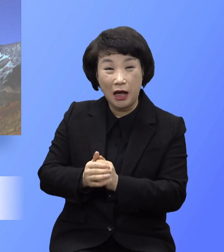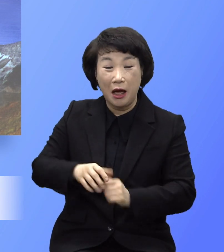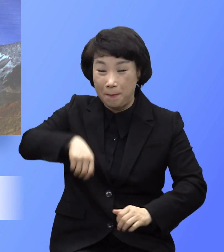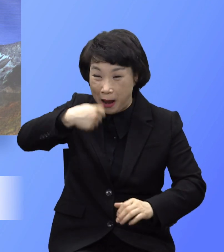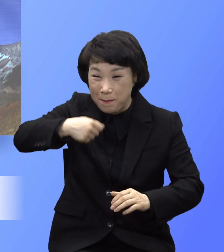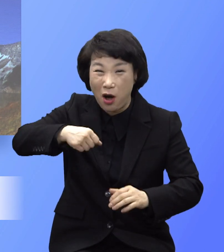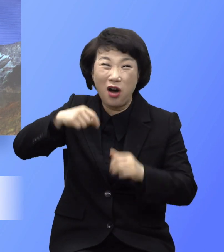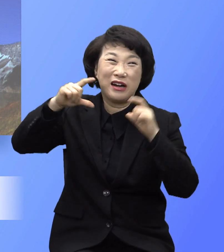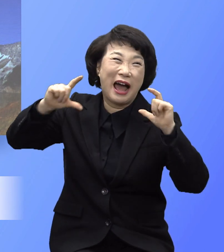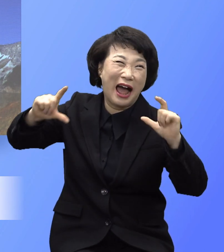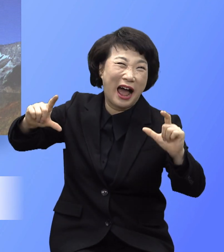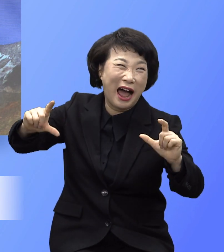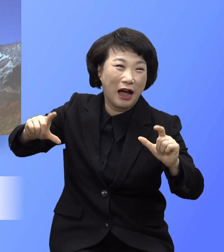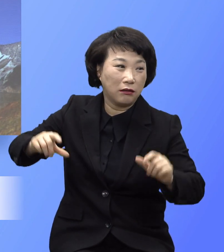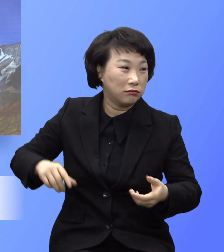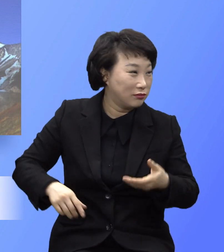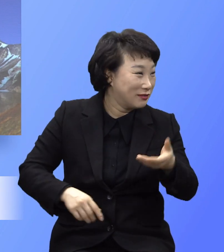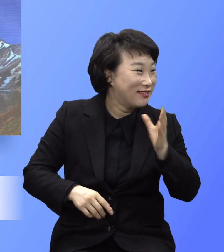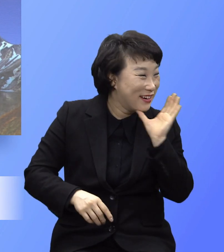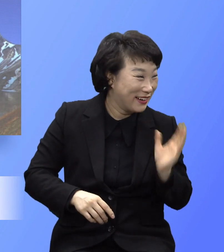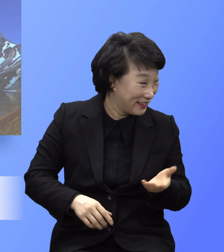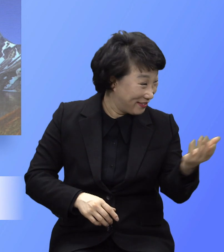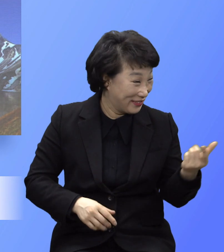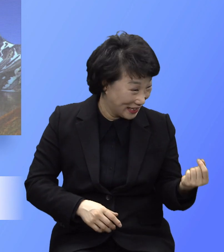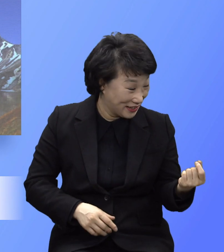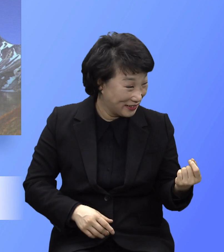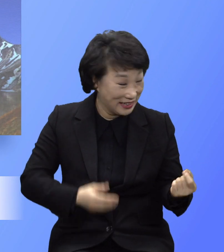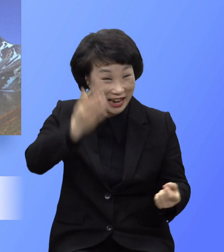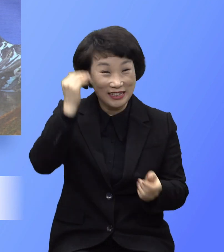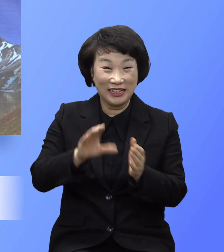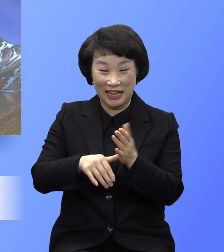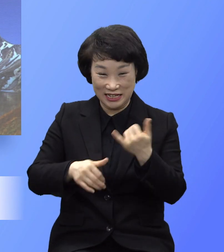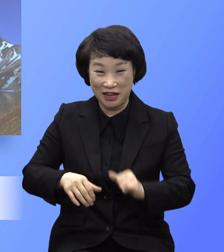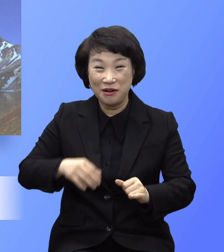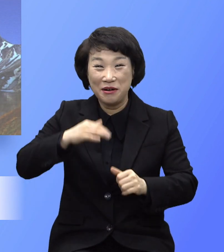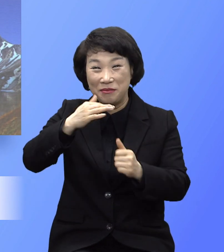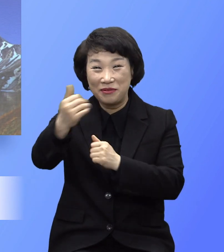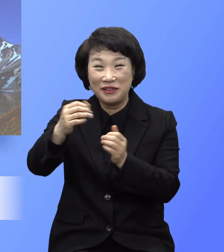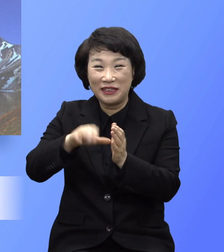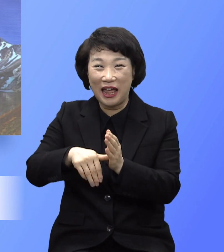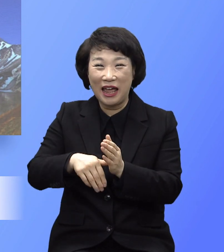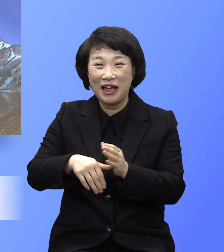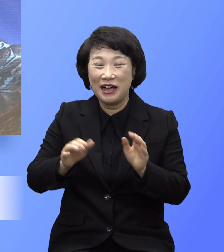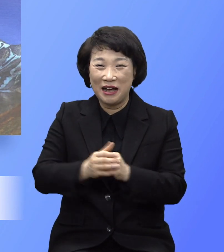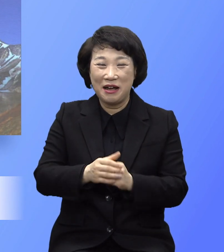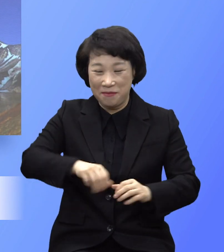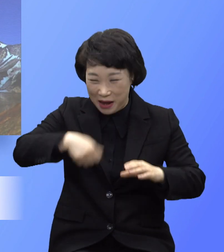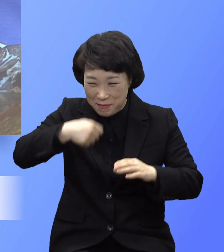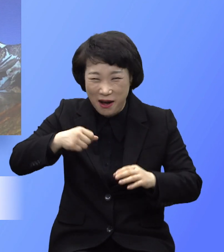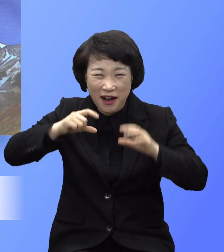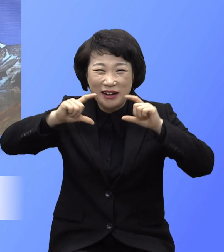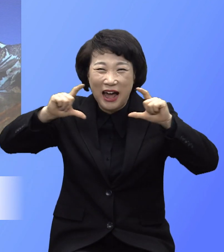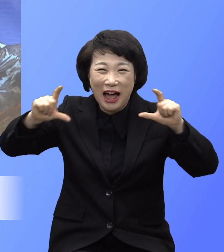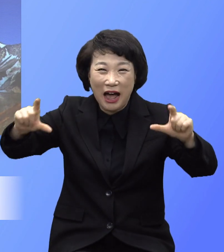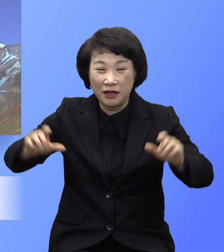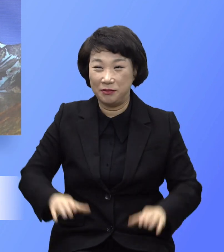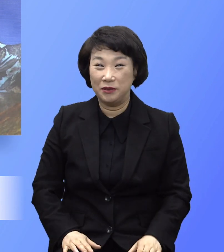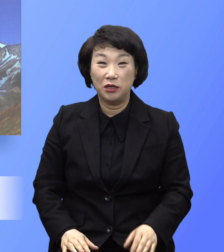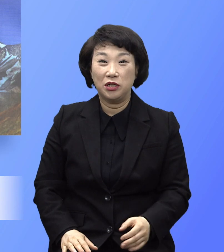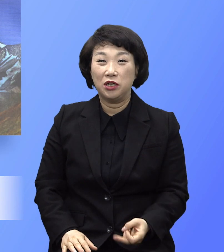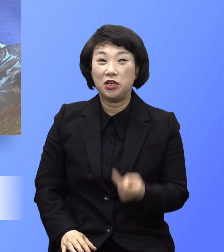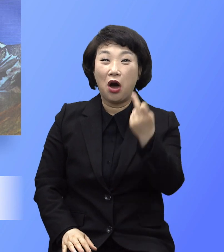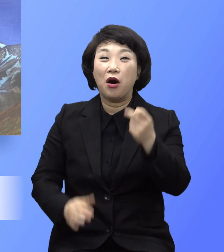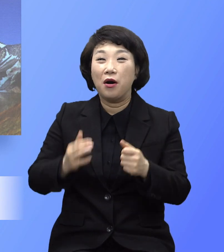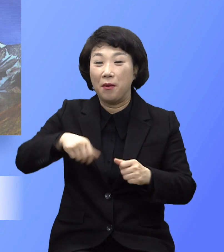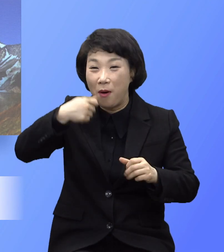그때는 밥 먹으라고 했어. 어른들 맞죠? 밥 먹으라고 했어요. 그러면 형님 밥 먹으라는